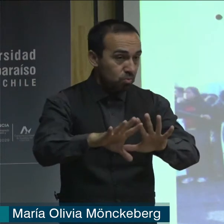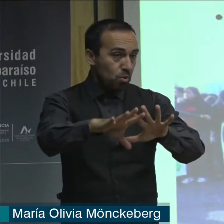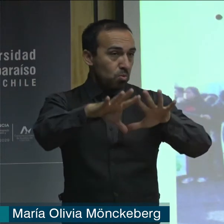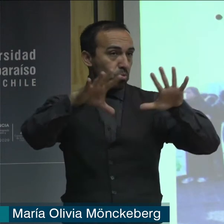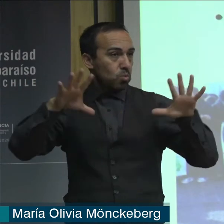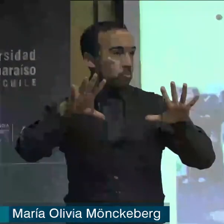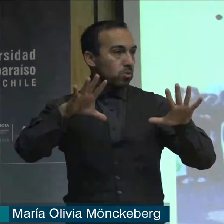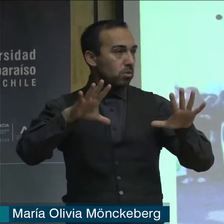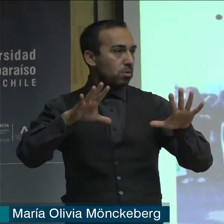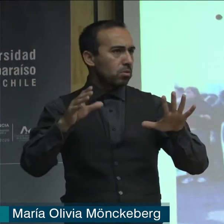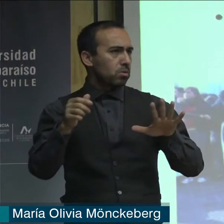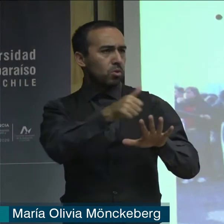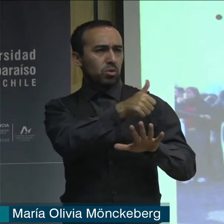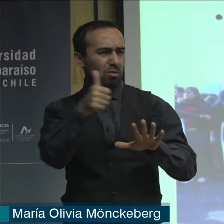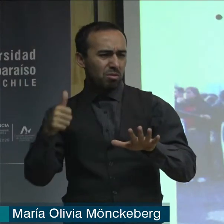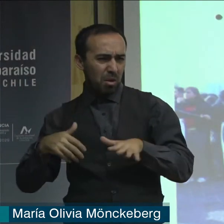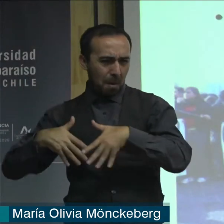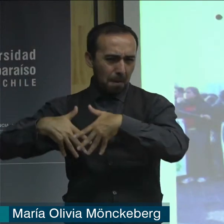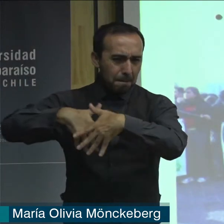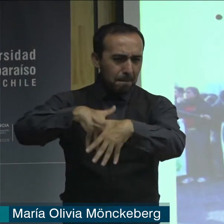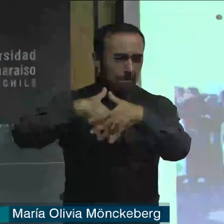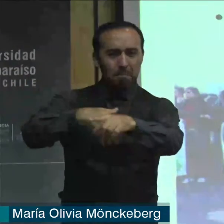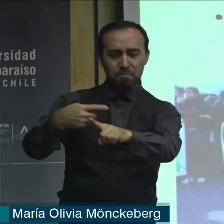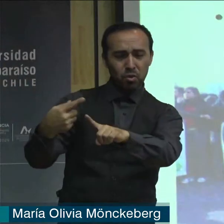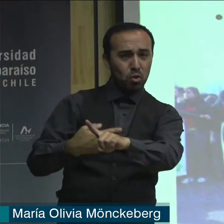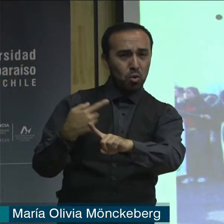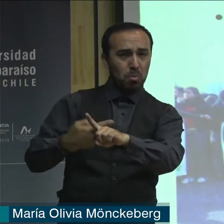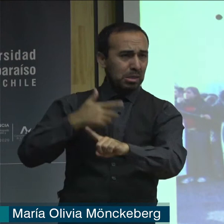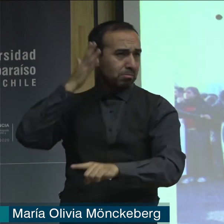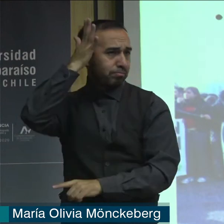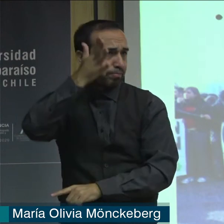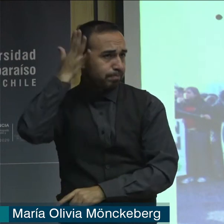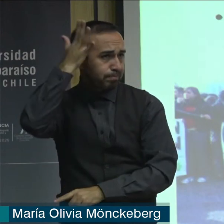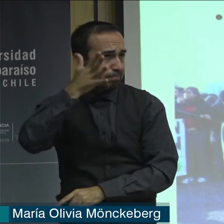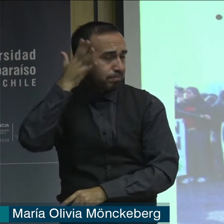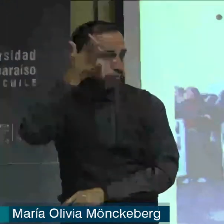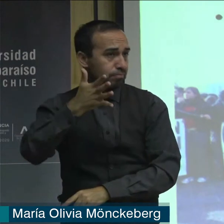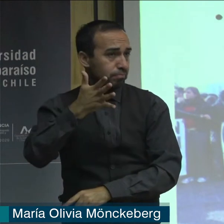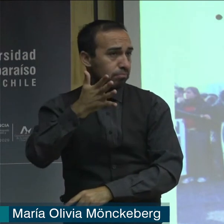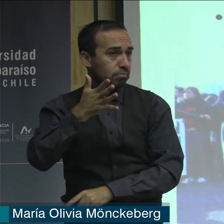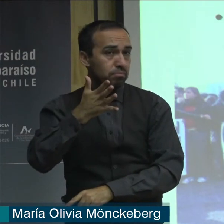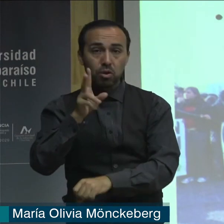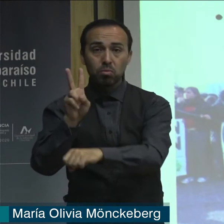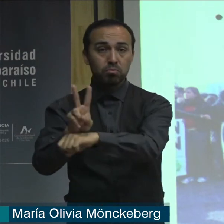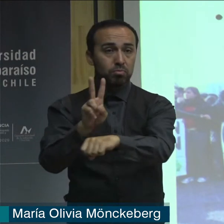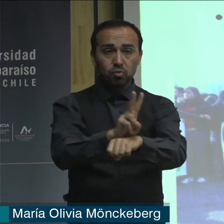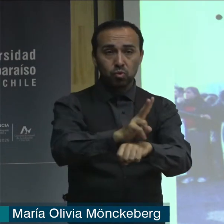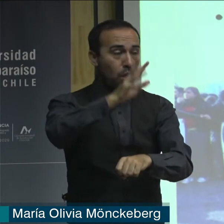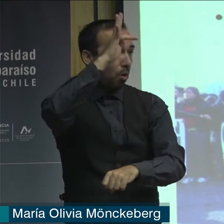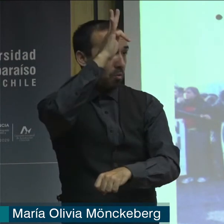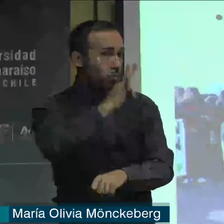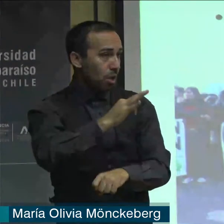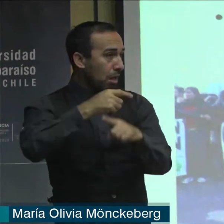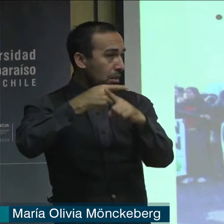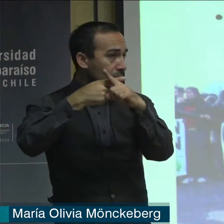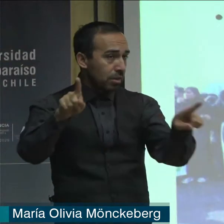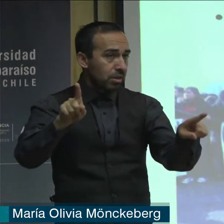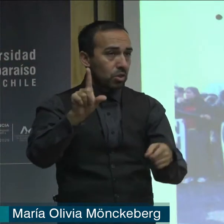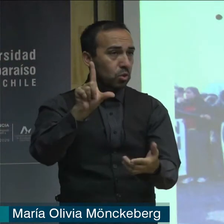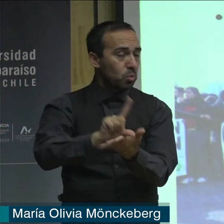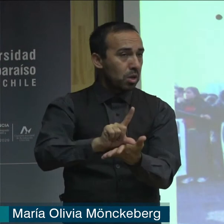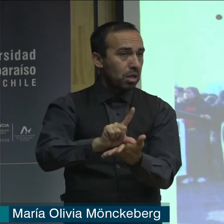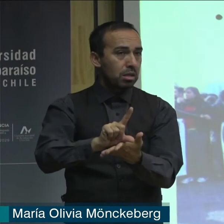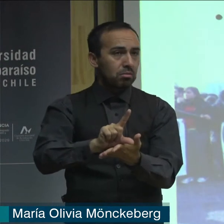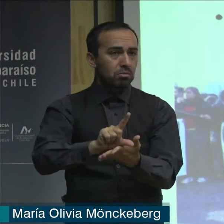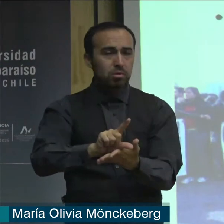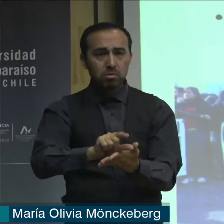en marcha en conversaciones en charla a los académicos a los funcionarios entonces a